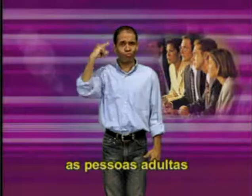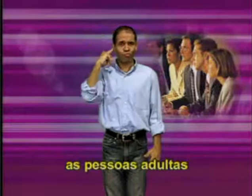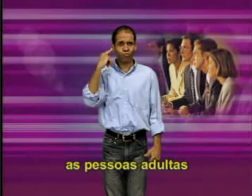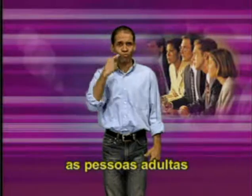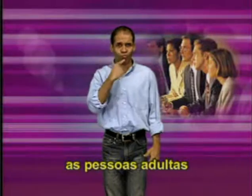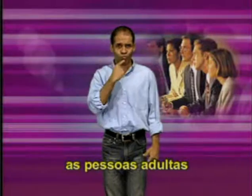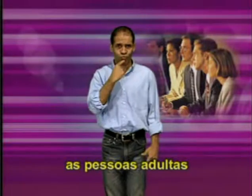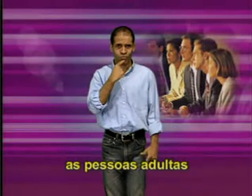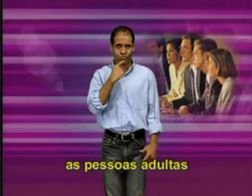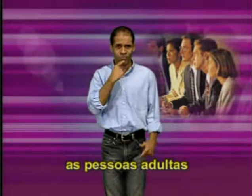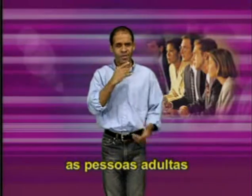as pessoas adultas